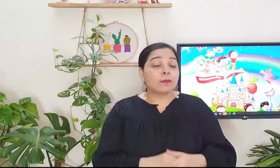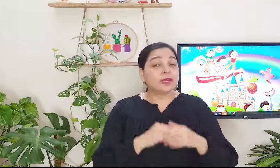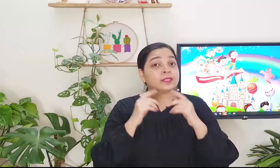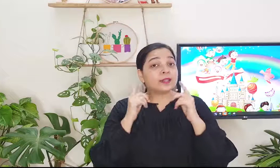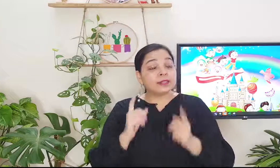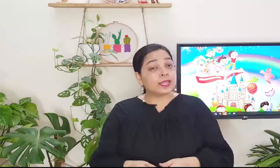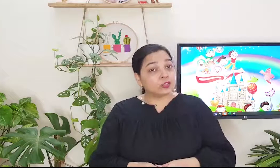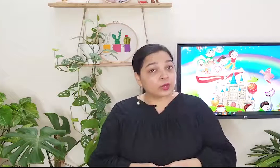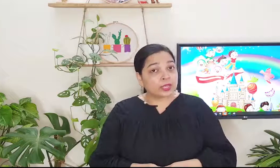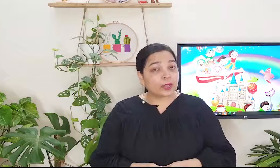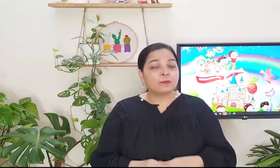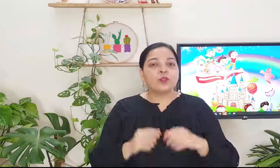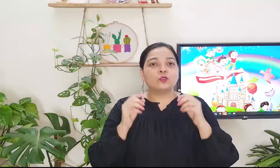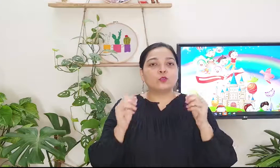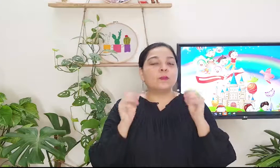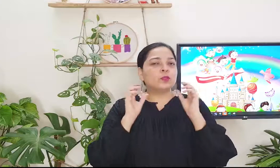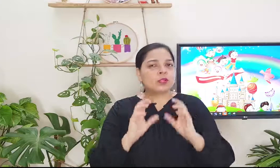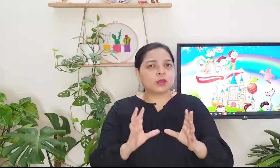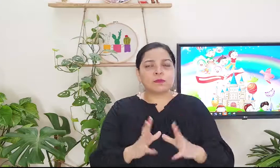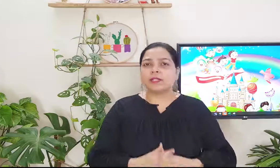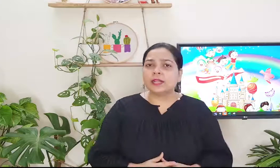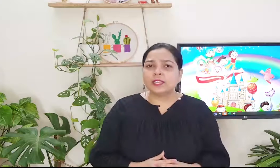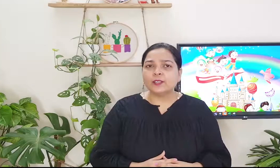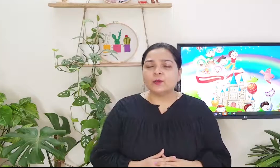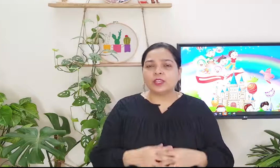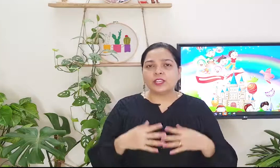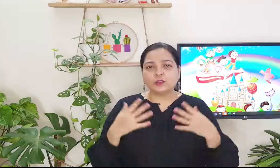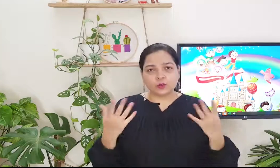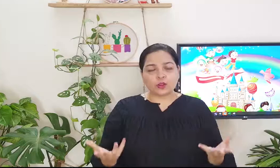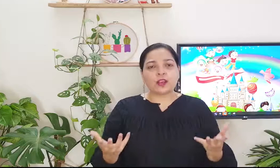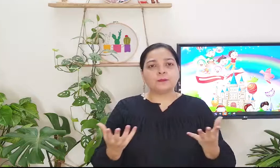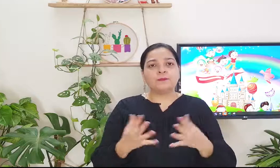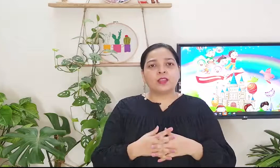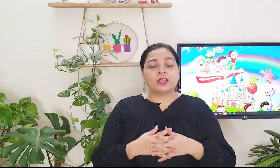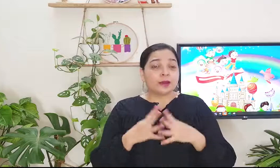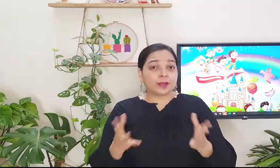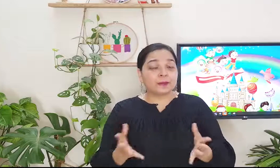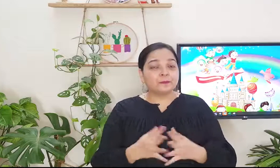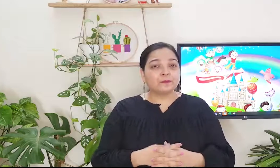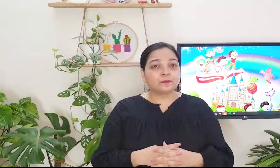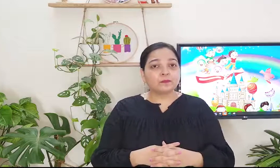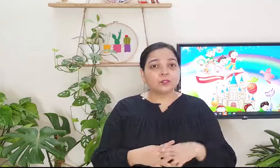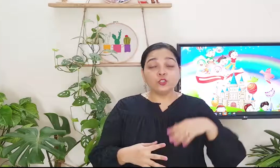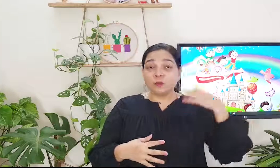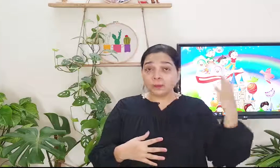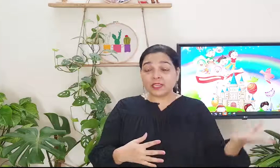সপ্তাহে দেখোনি, তো আমি শুধু বলে দিচ্ছি কি জোনার ব্যাপারে, যা আমরা